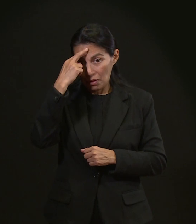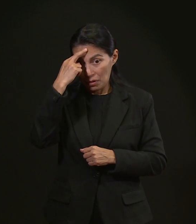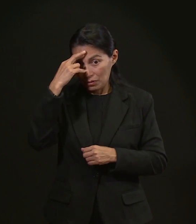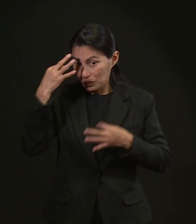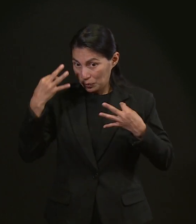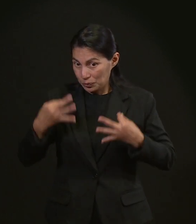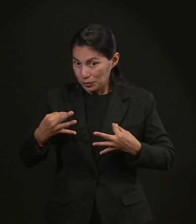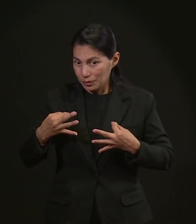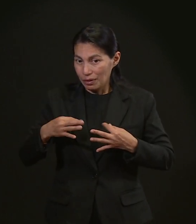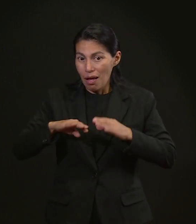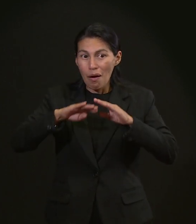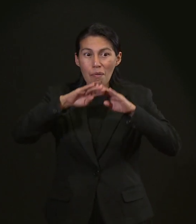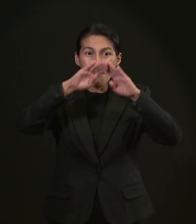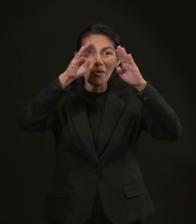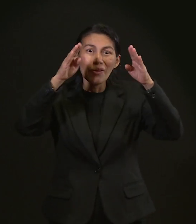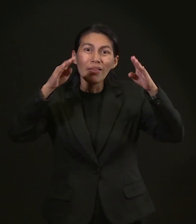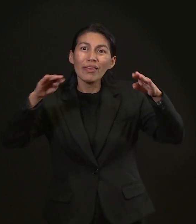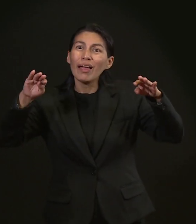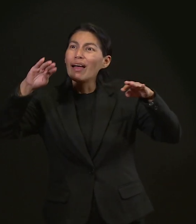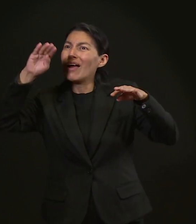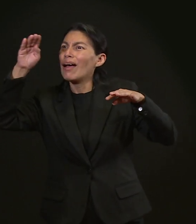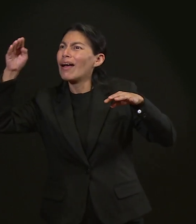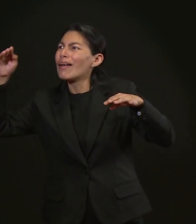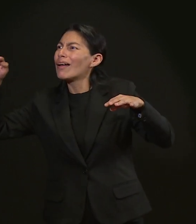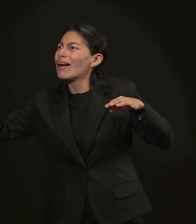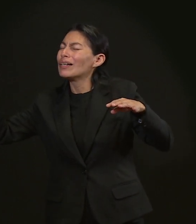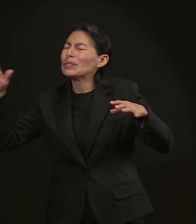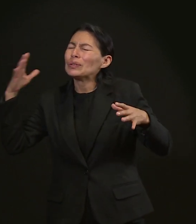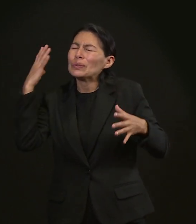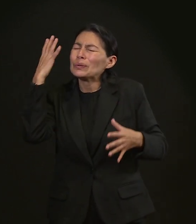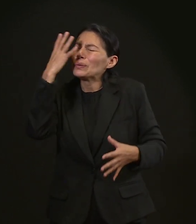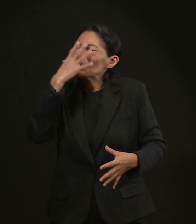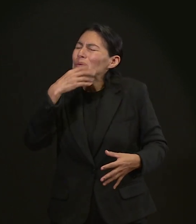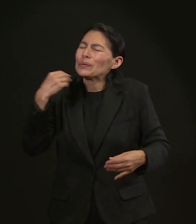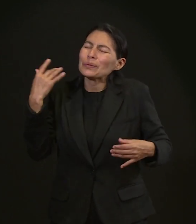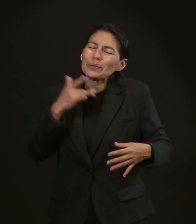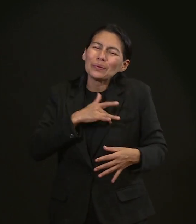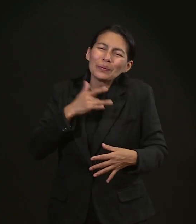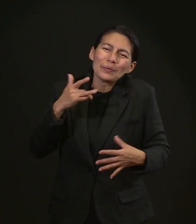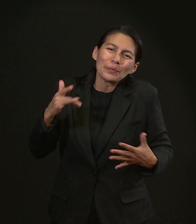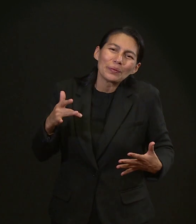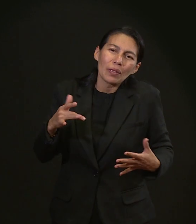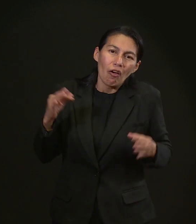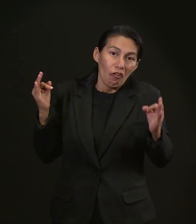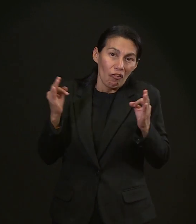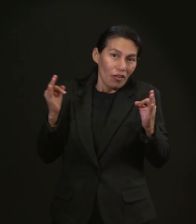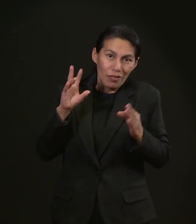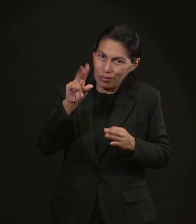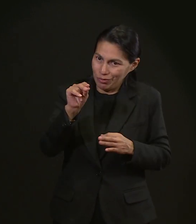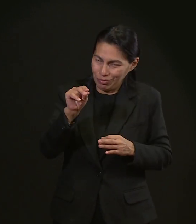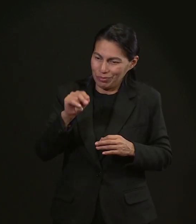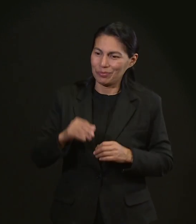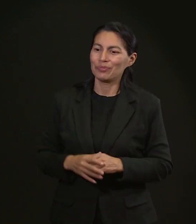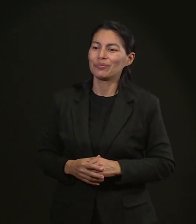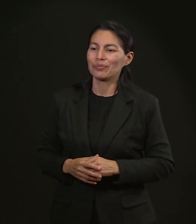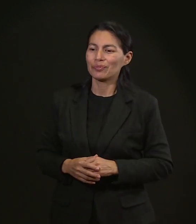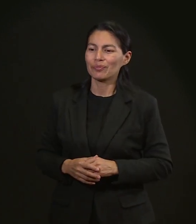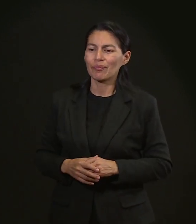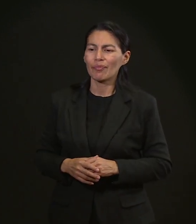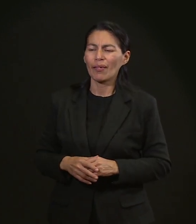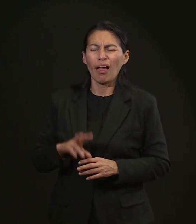recuerdo me enamoré de las montañas del frío no y llegue